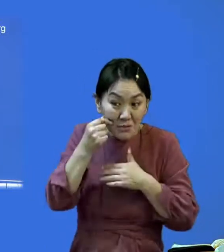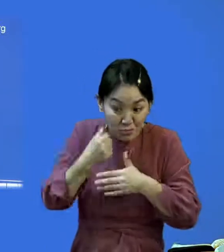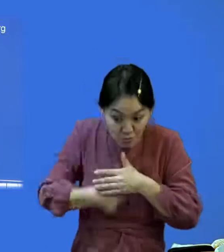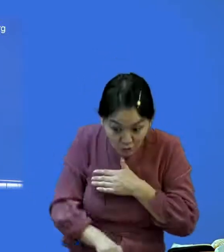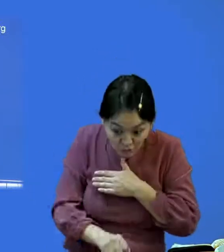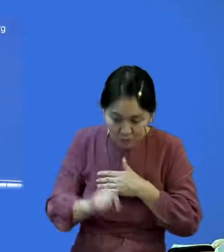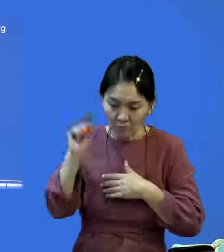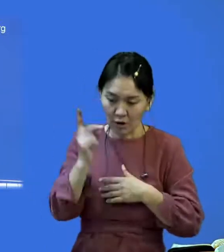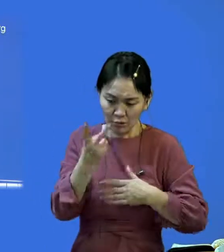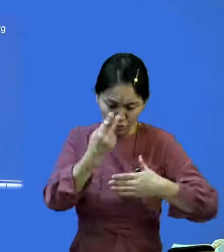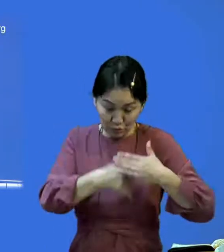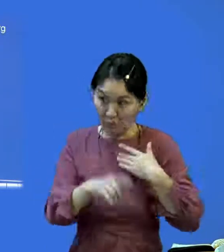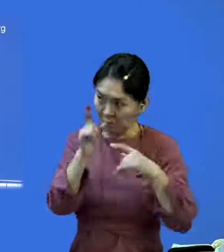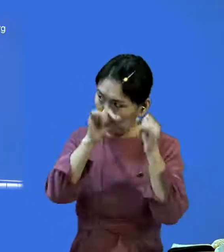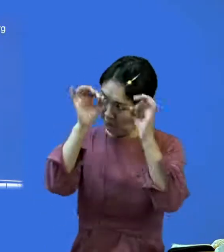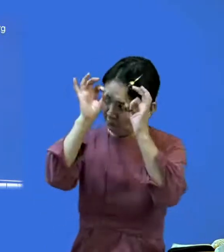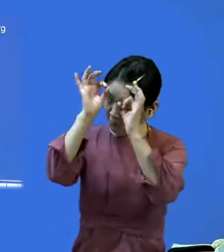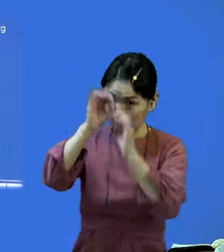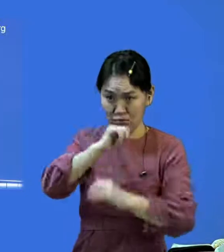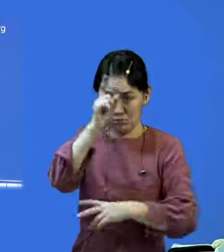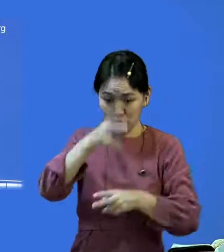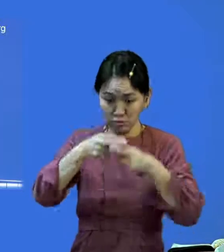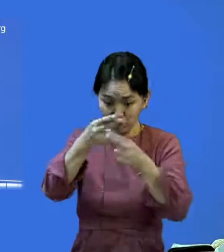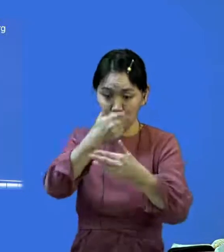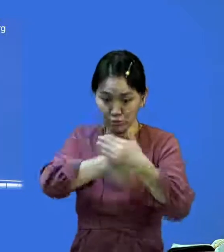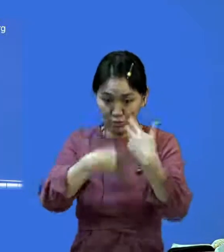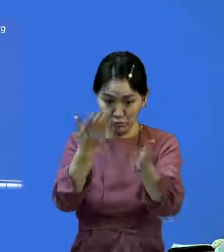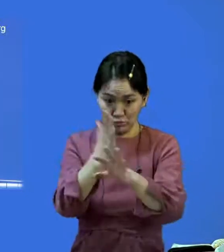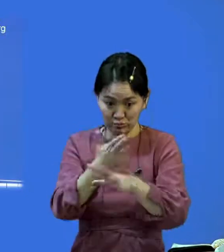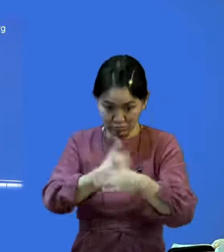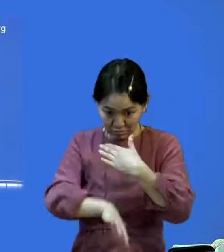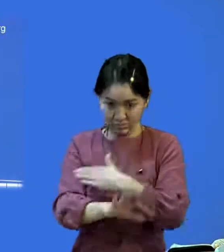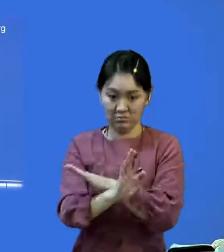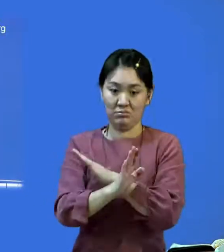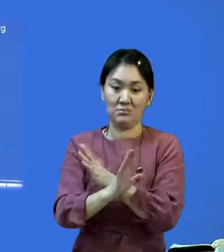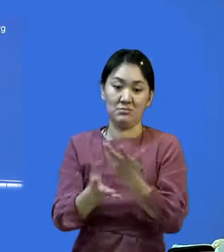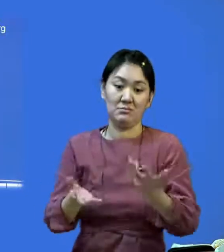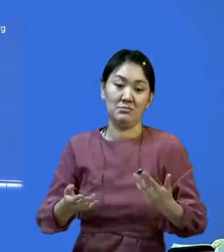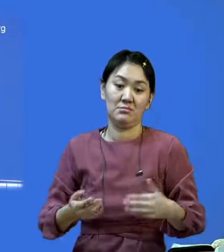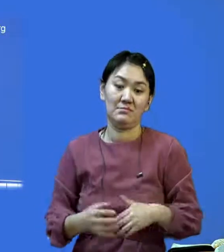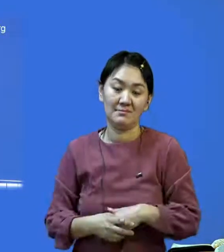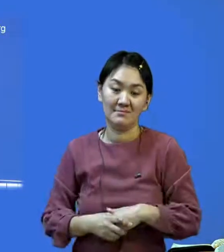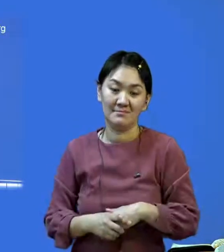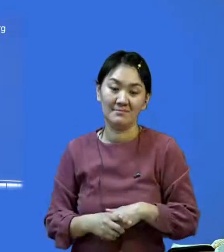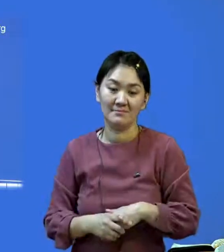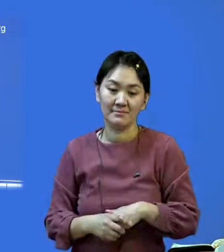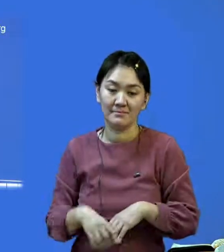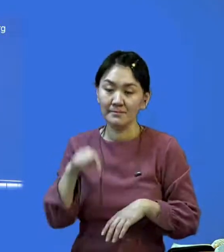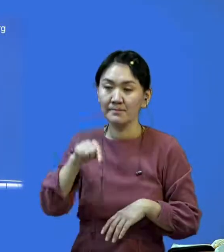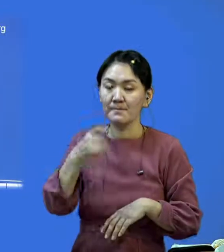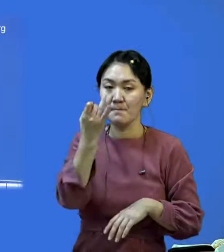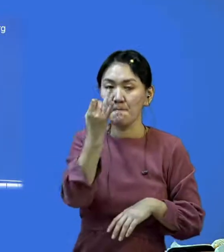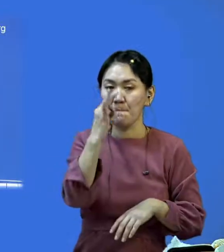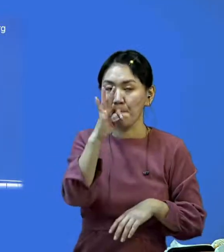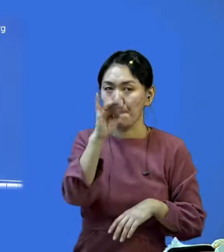юу гайхаад байх юм. Бурхан дөрүүлсэн юм чинь л төрсөн байх шүү дээ. Тийм учраас Йохан